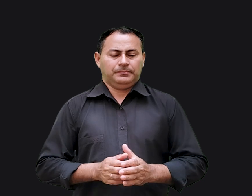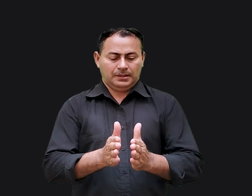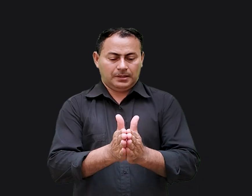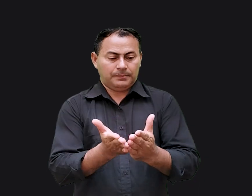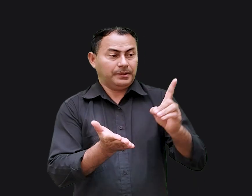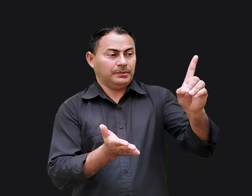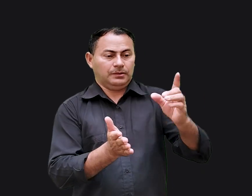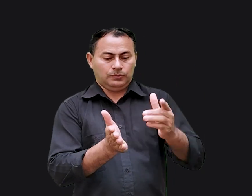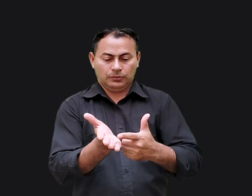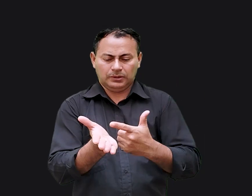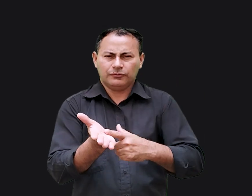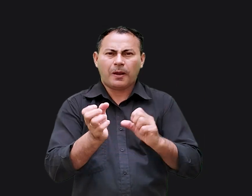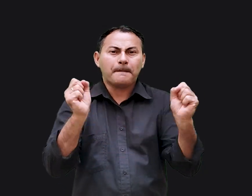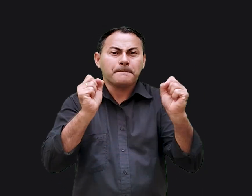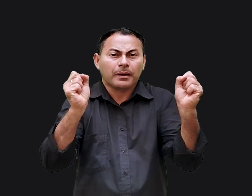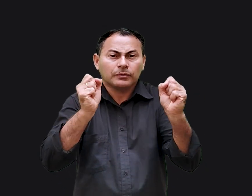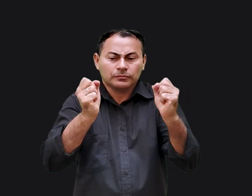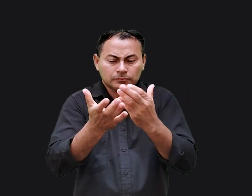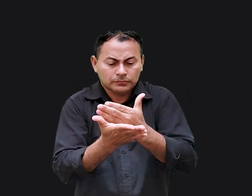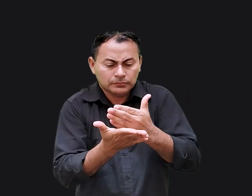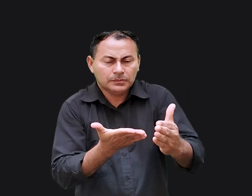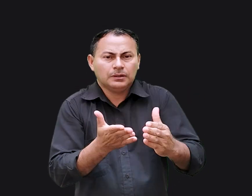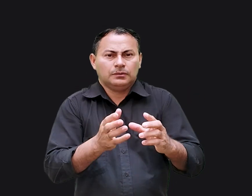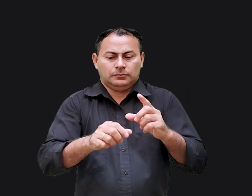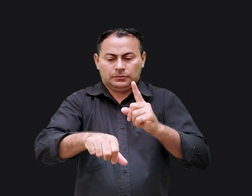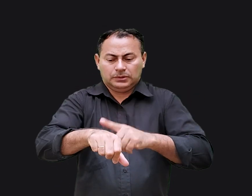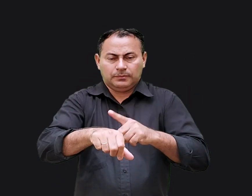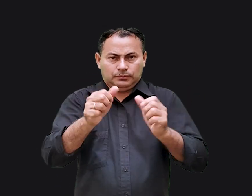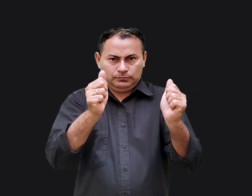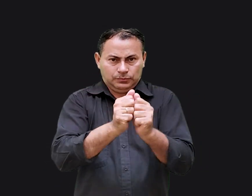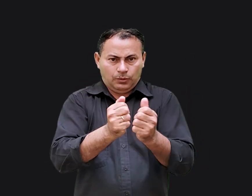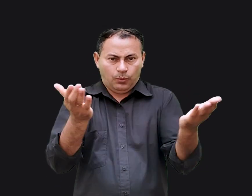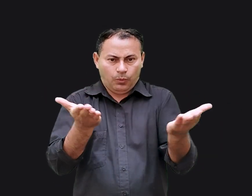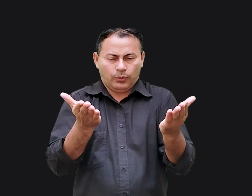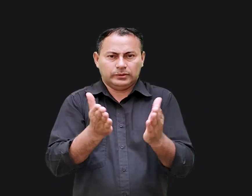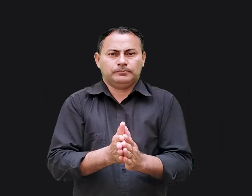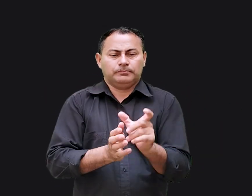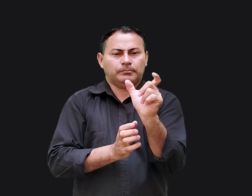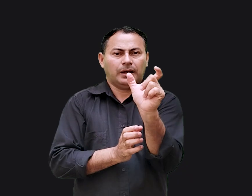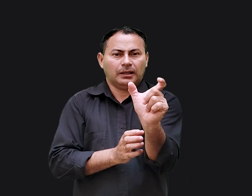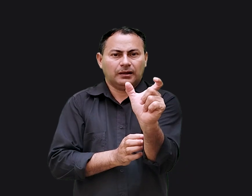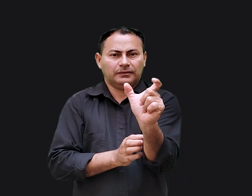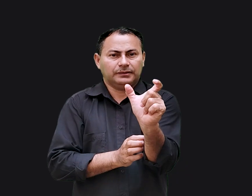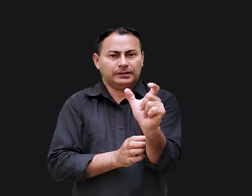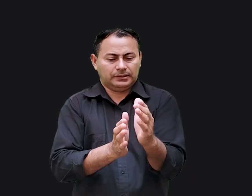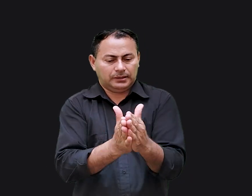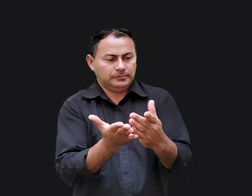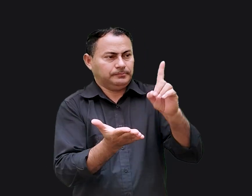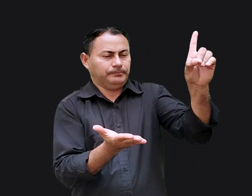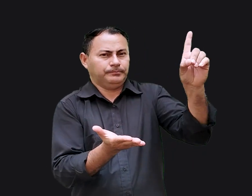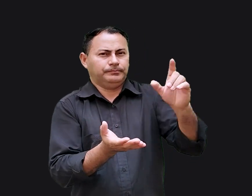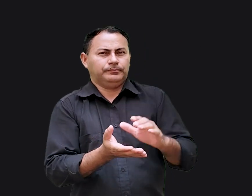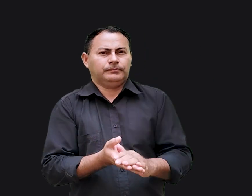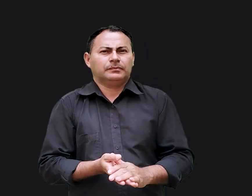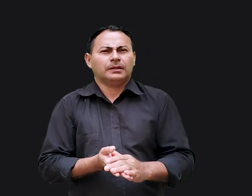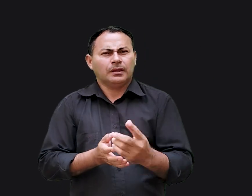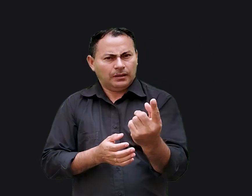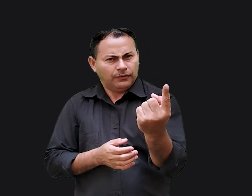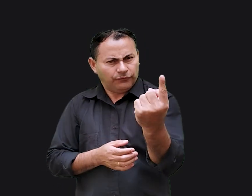A Bíblia é um livro maravilhoso e vamos começar nosso tempo juntos hoje com esta palavra da Bíblia. Venham